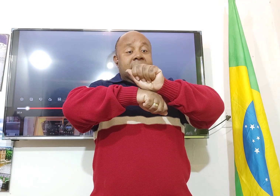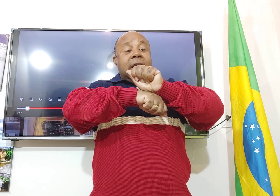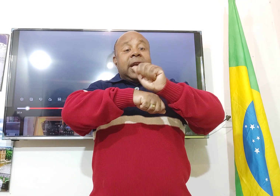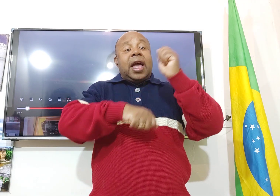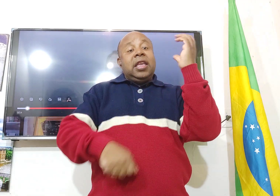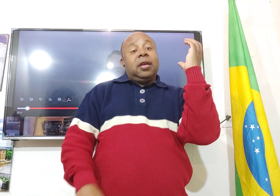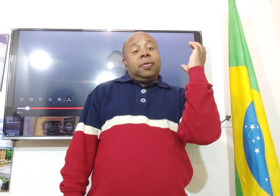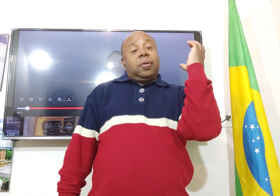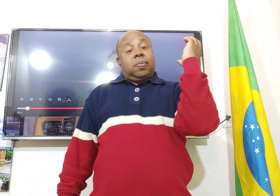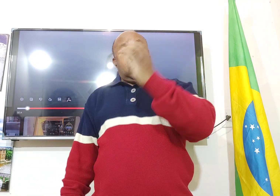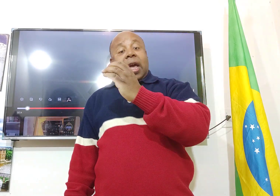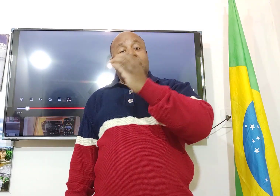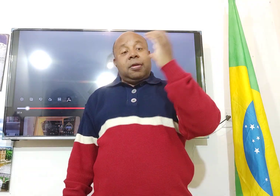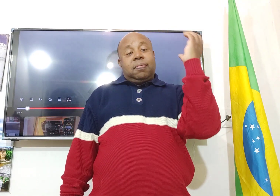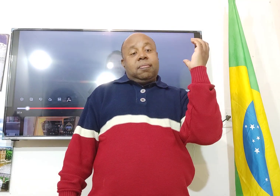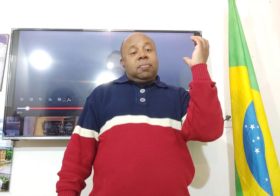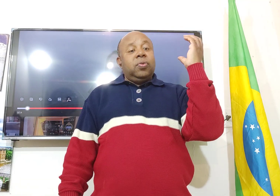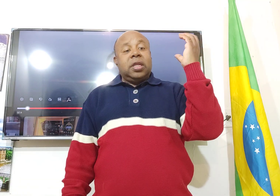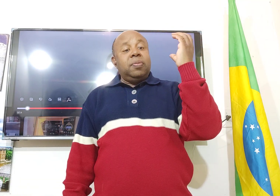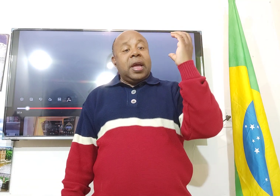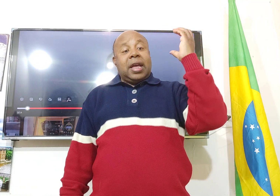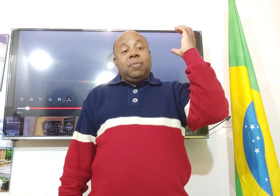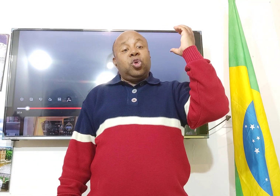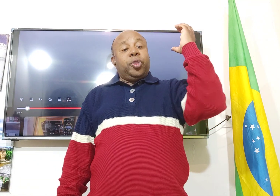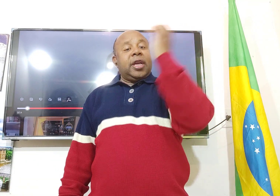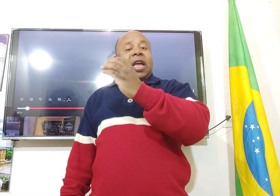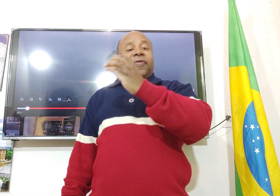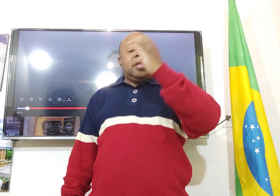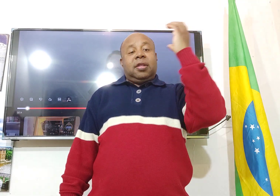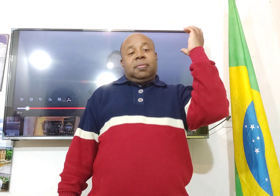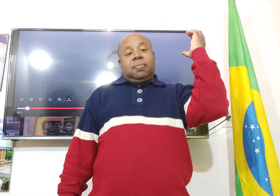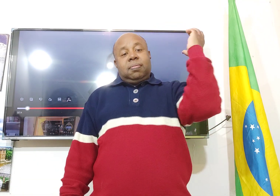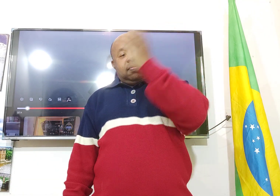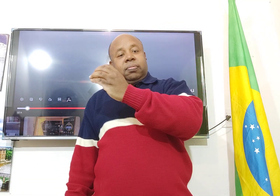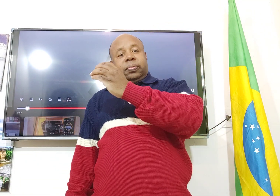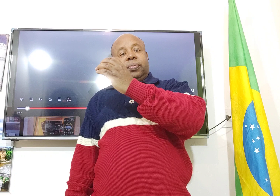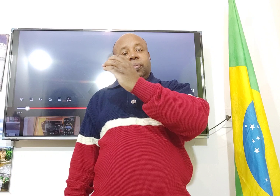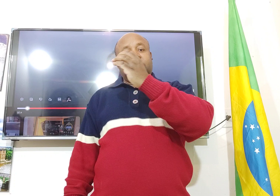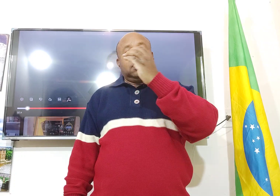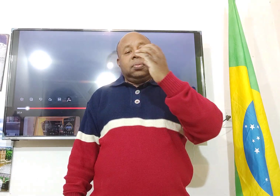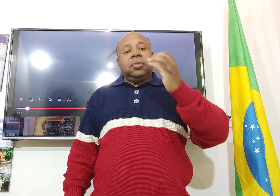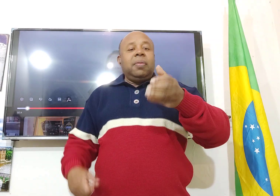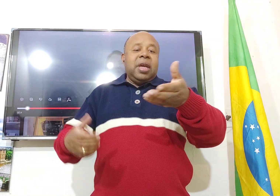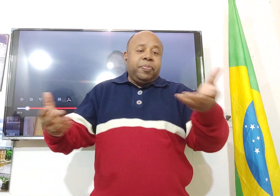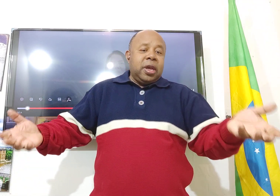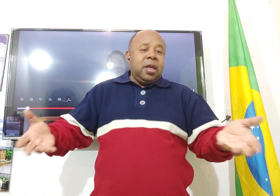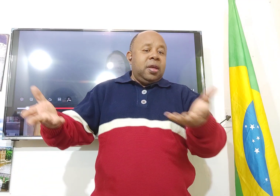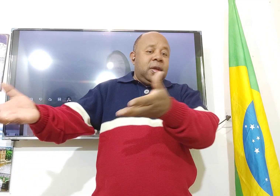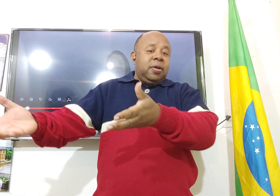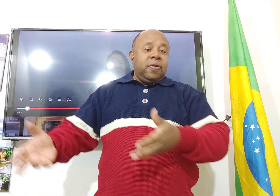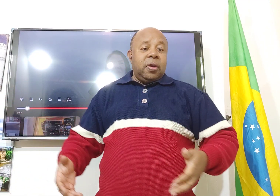bem, Caim. Não sei se mais Caim mudou. Por que Caim faz assim? Também porque